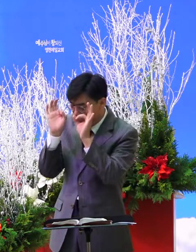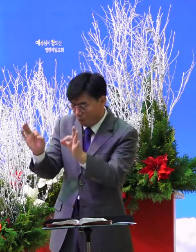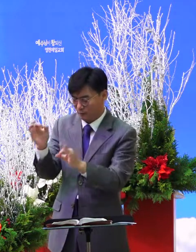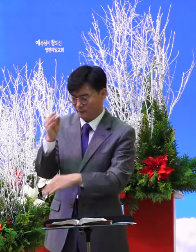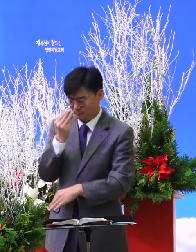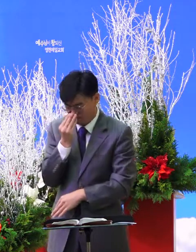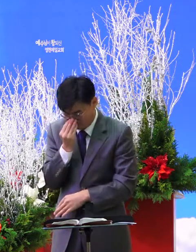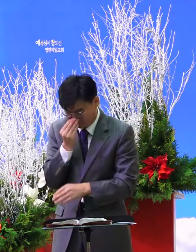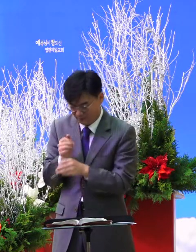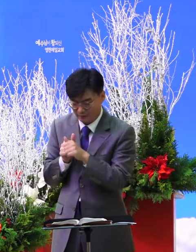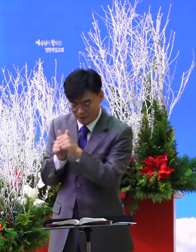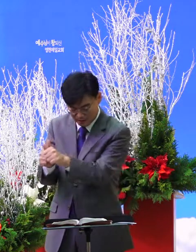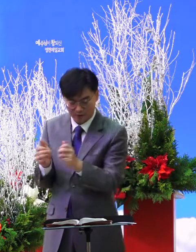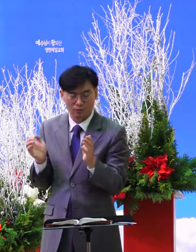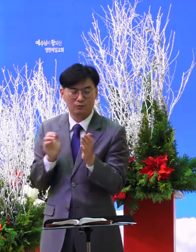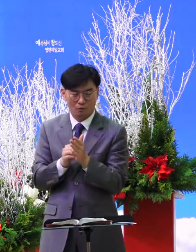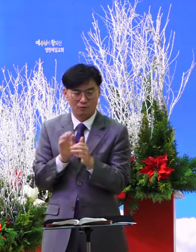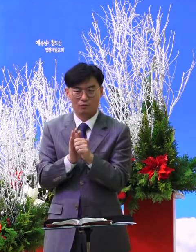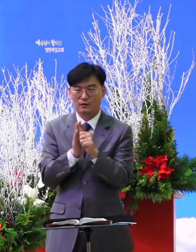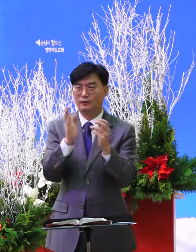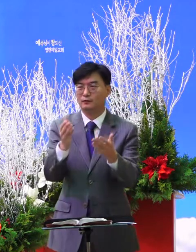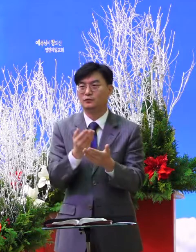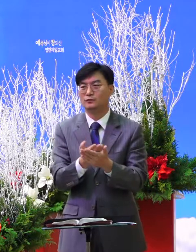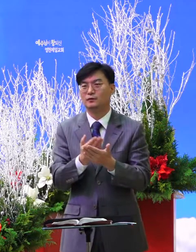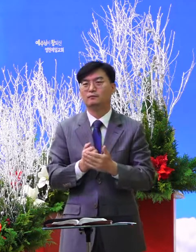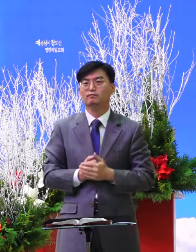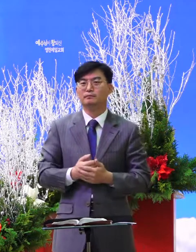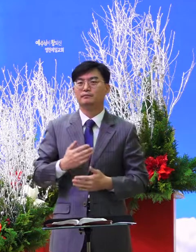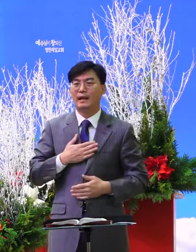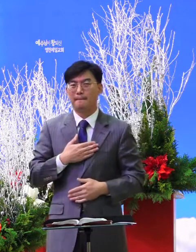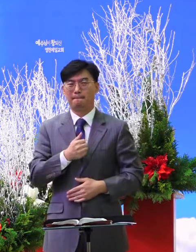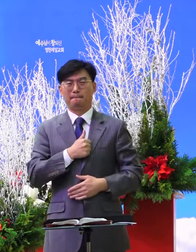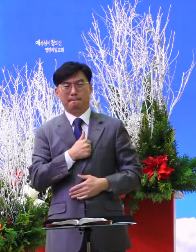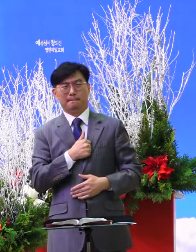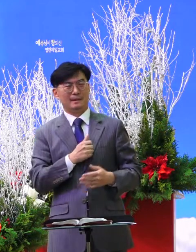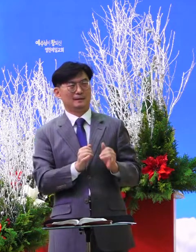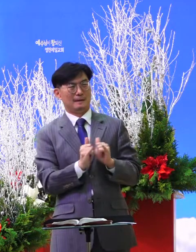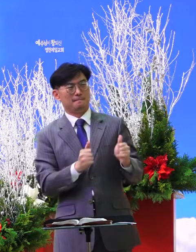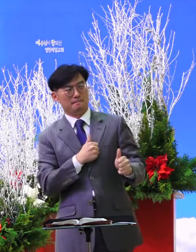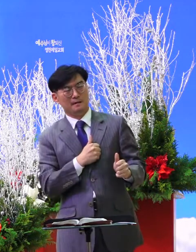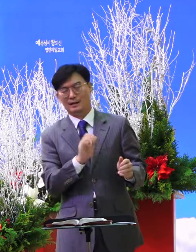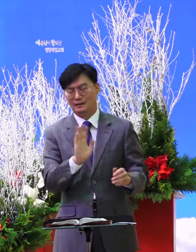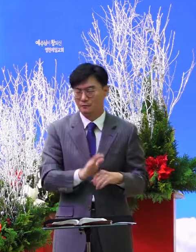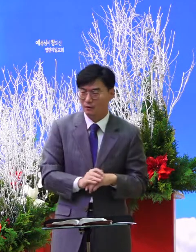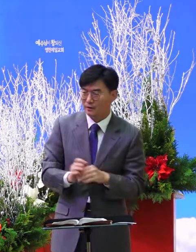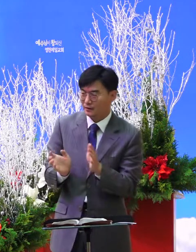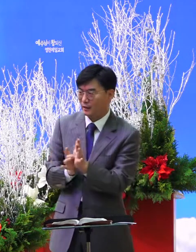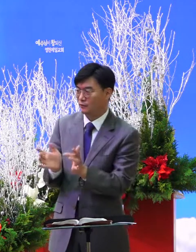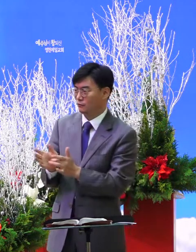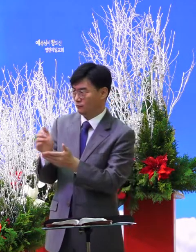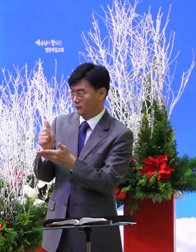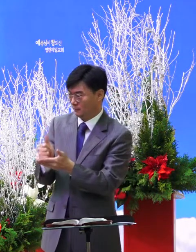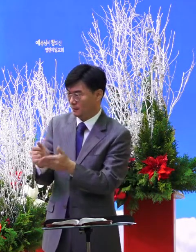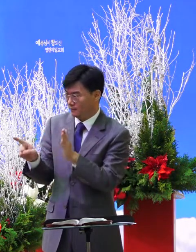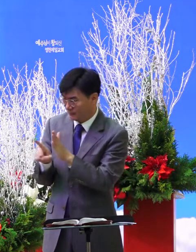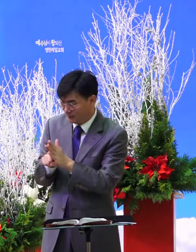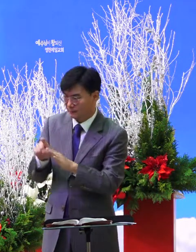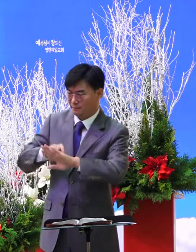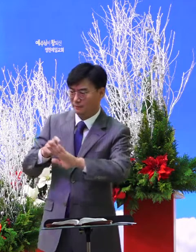자존심이 주의 자존심으로 바뀌어질 때 우리 삶이 평안하여지며 분열보다는